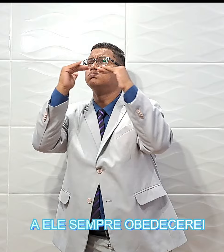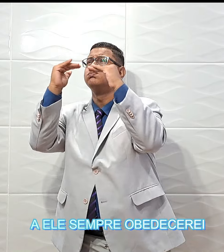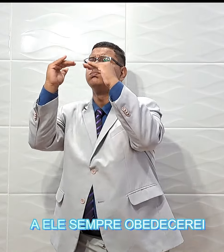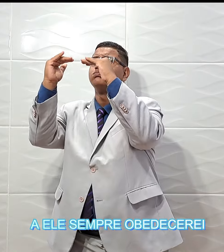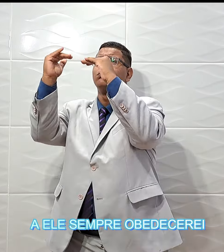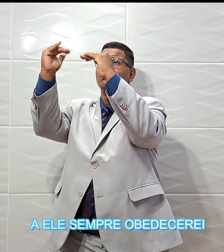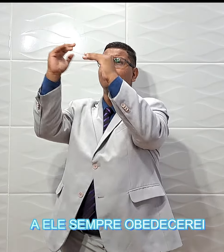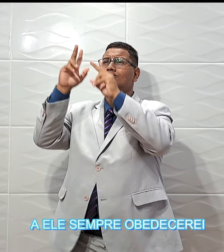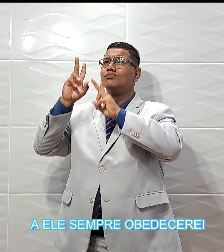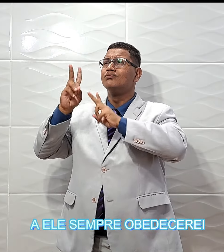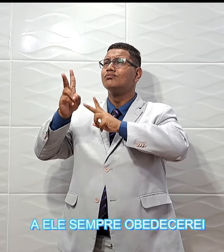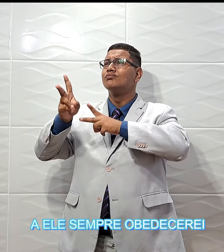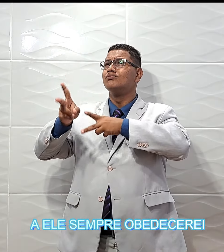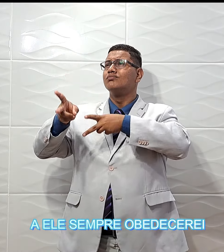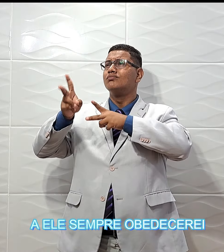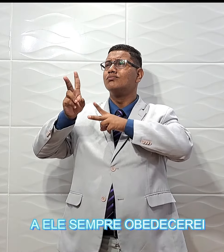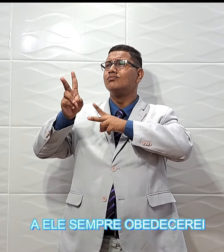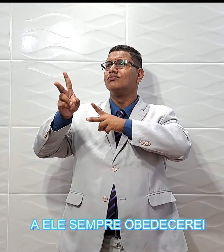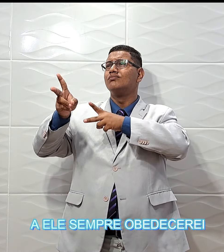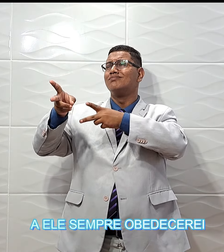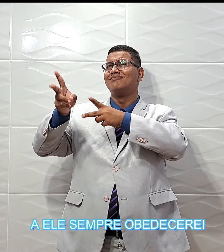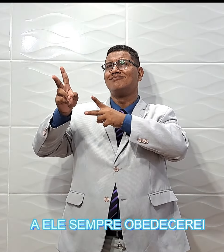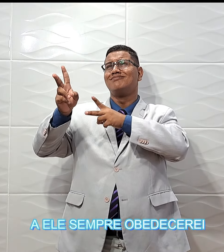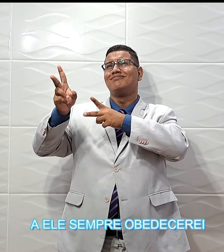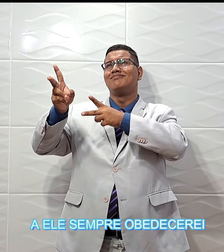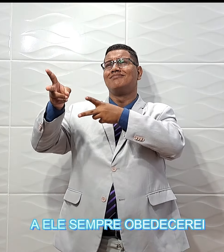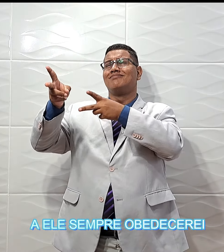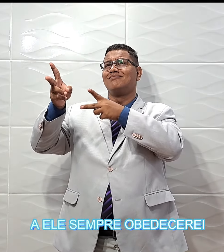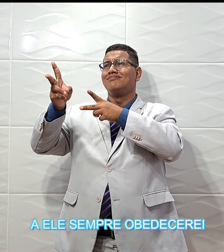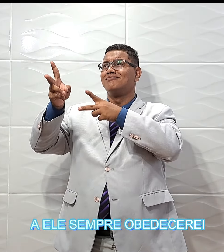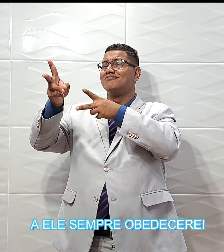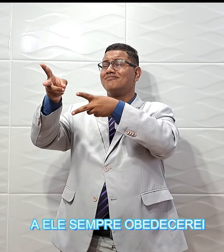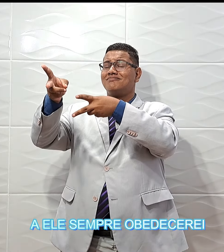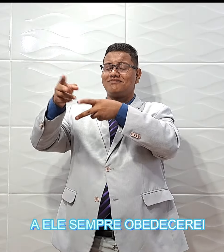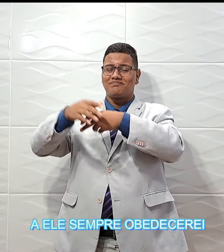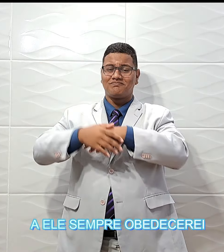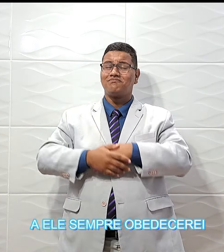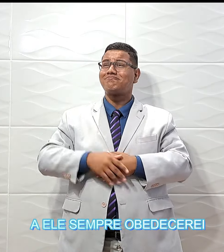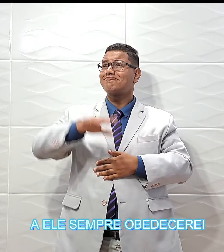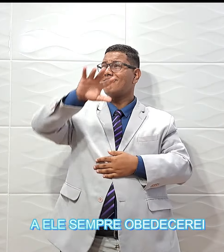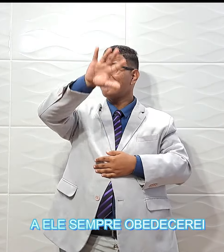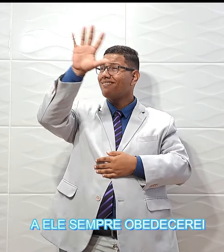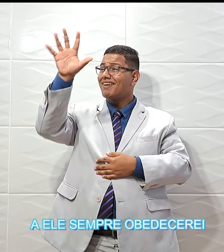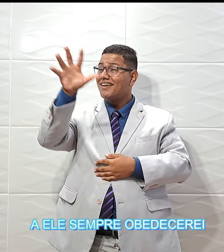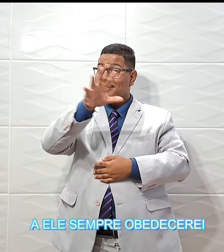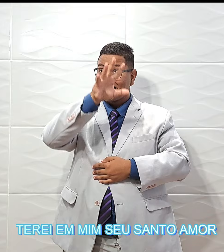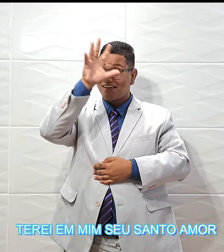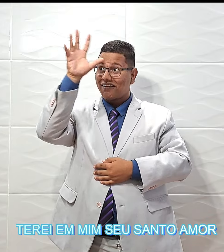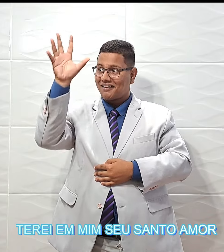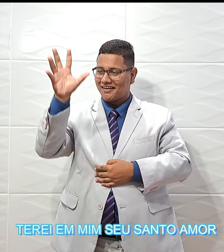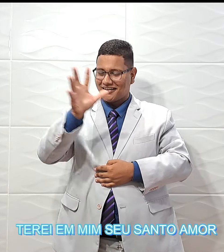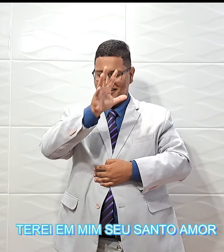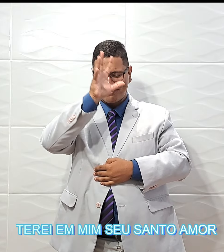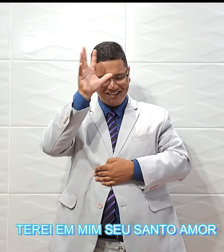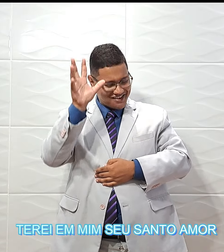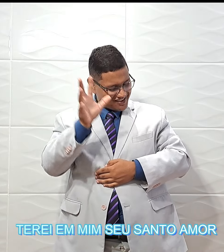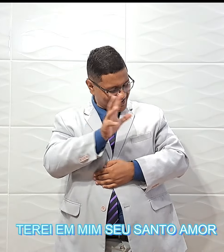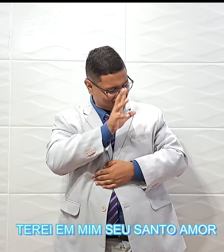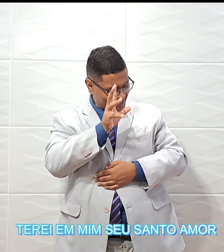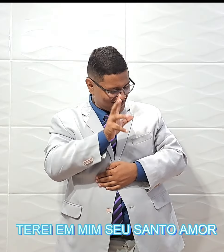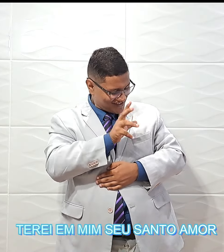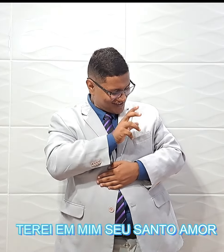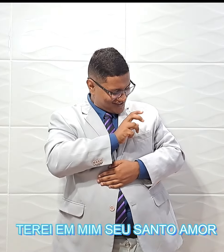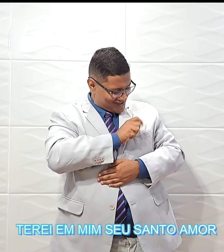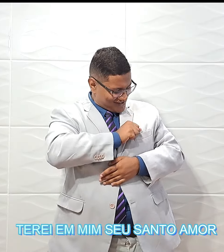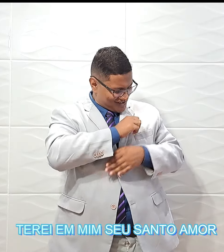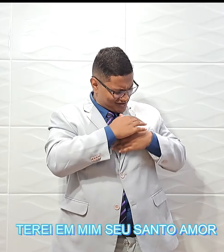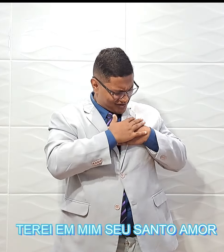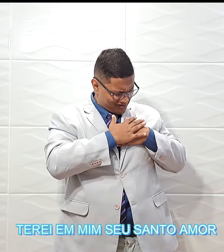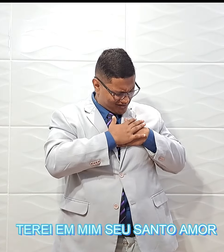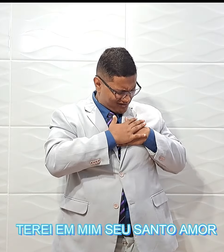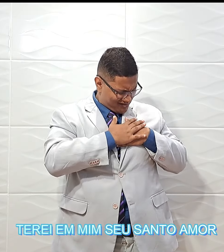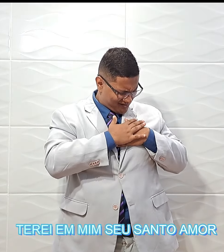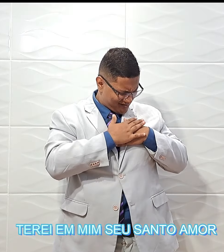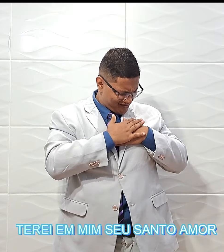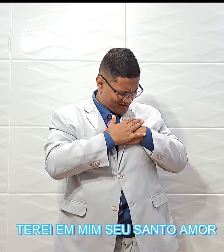crente